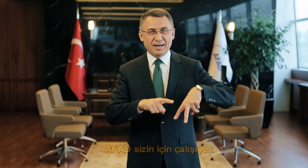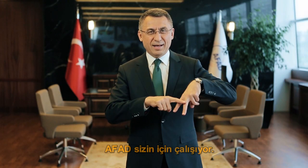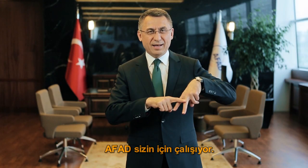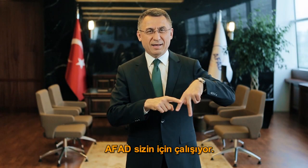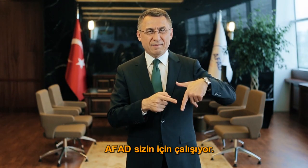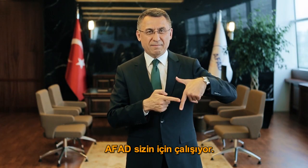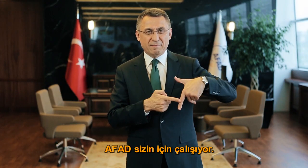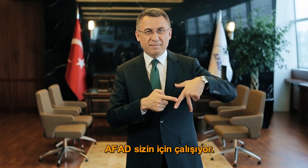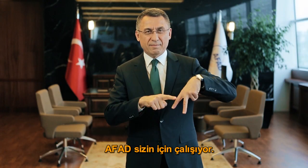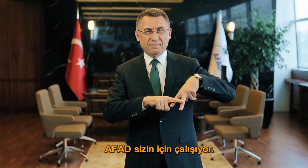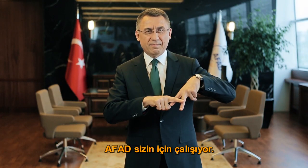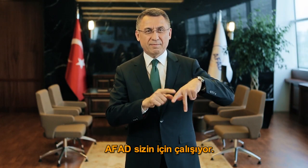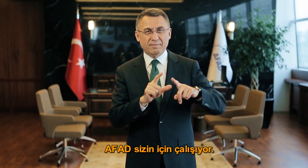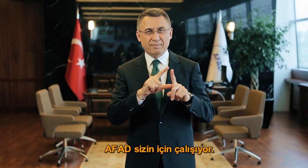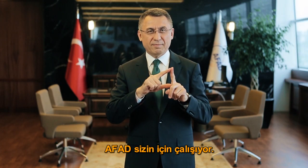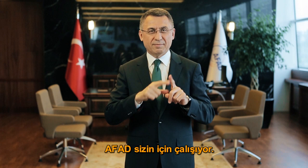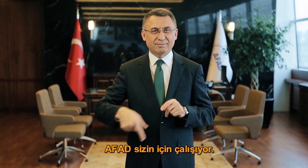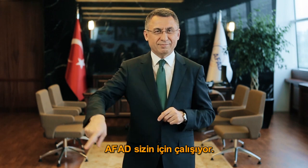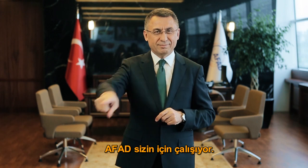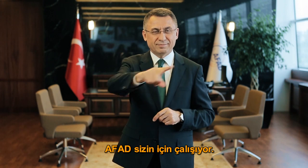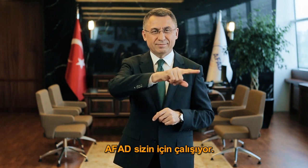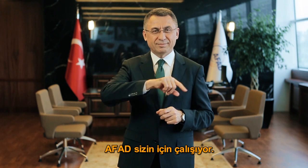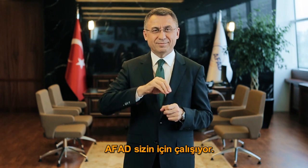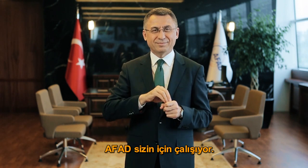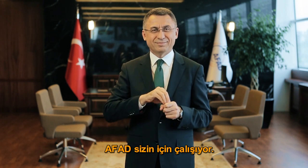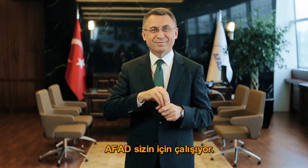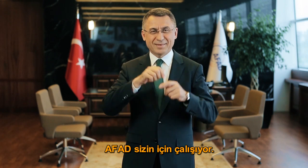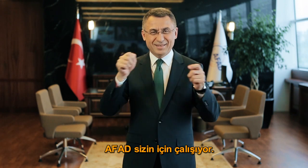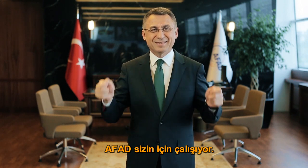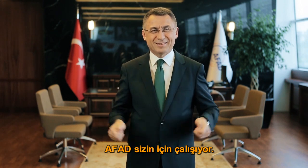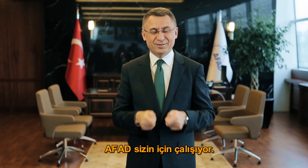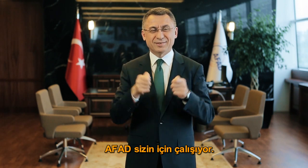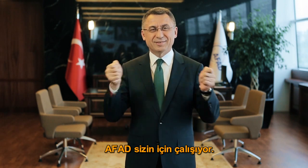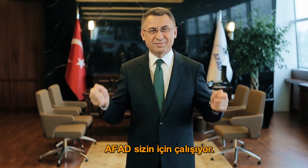AFAD sizin için çalışıyor.